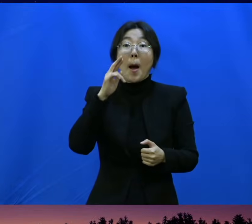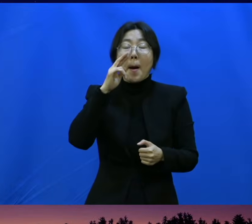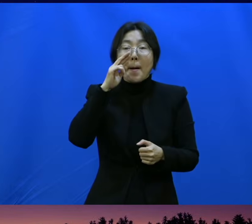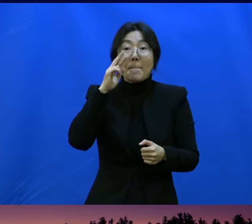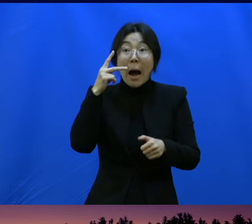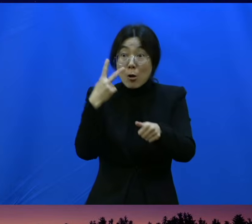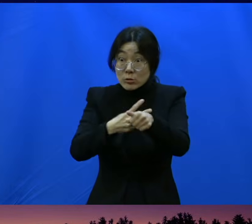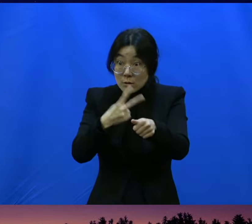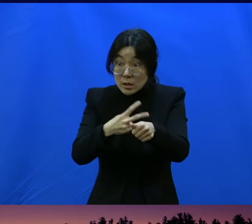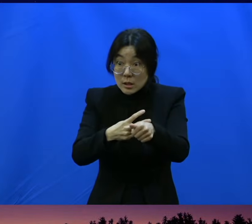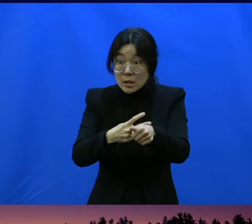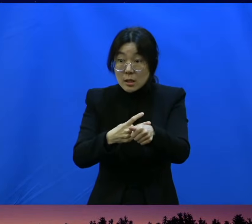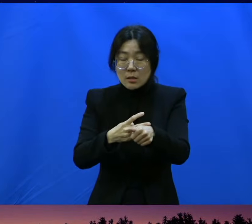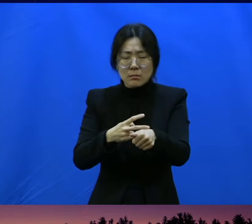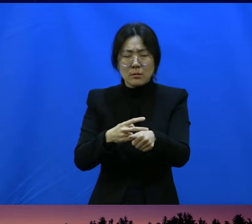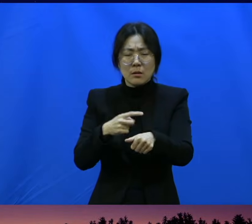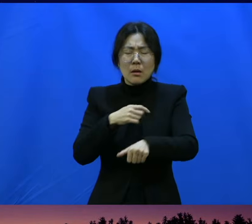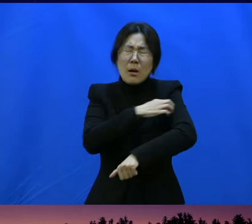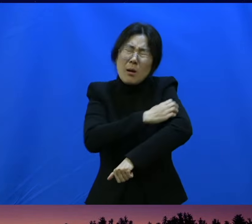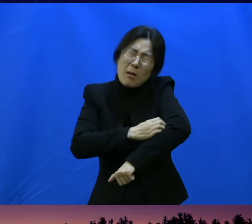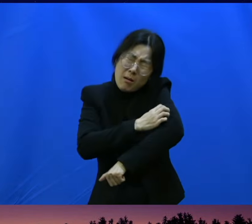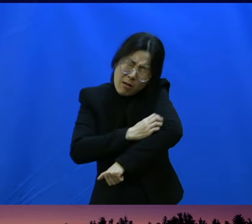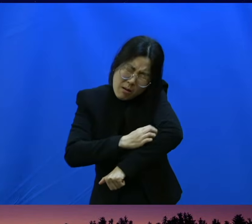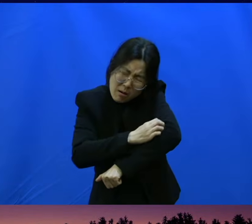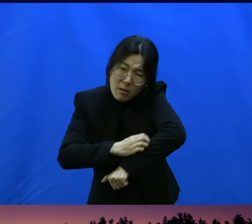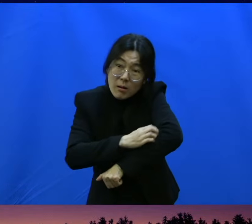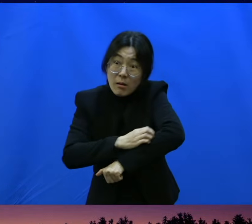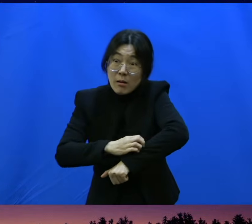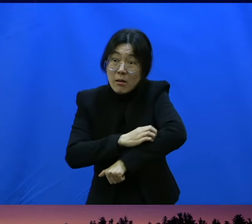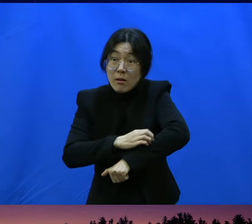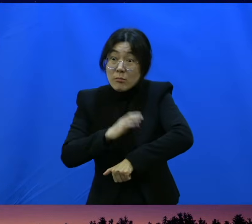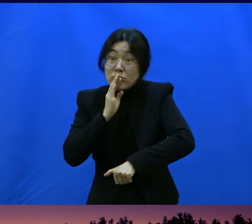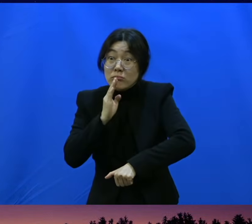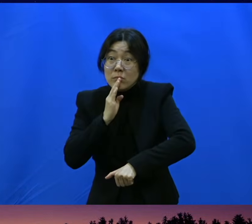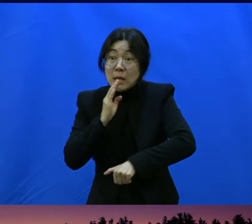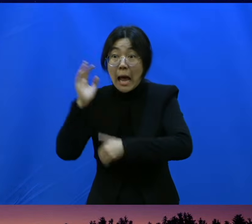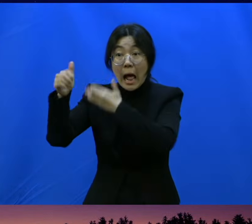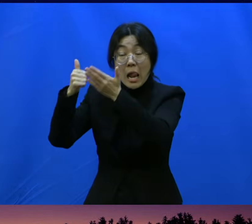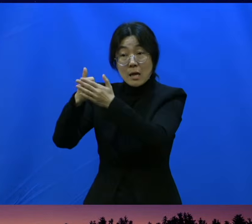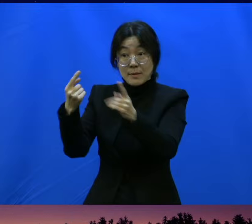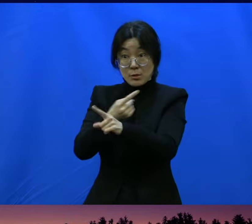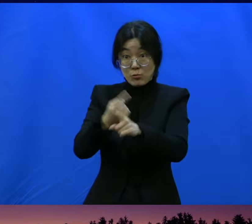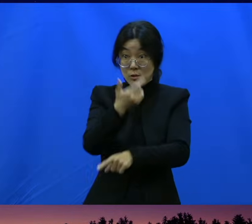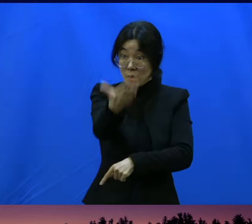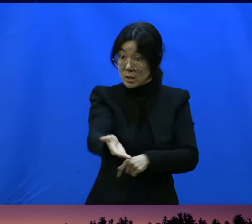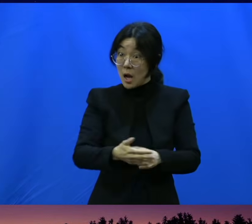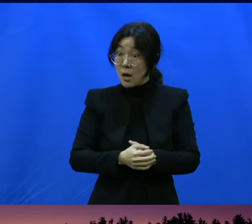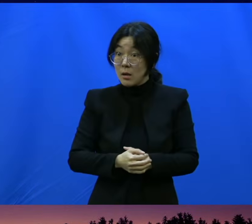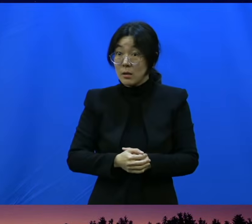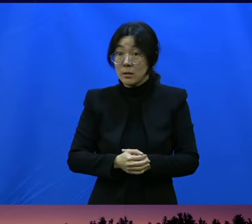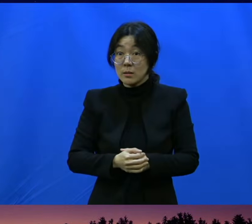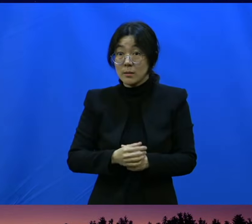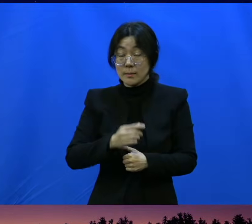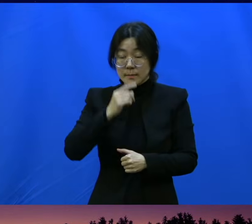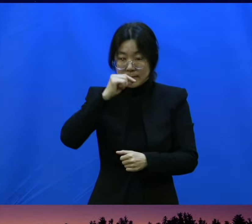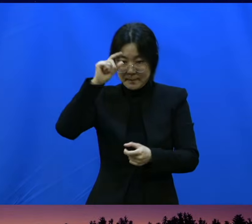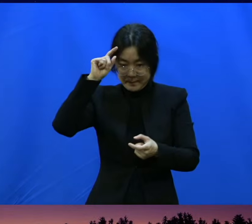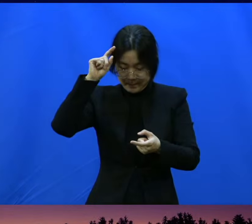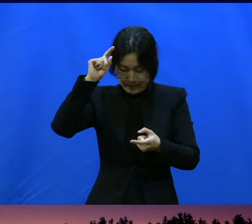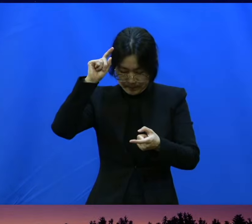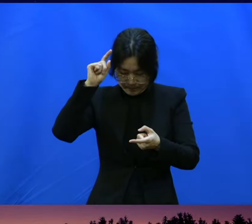자고하지 않게 하시려고. 바울 정도면 괜찮을 것 같잖아요. 그런데 안 빼줘요, 가시를.